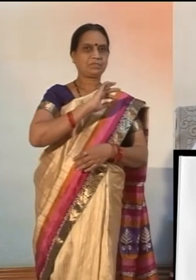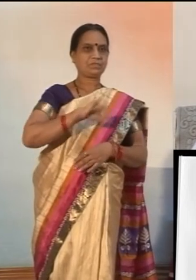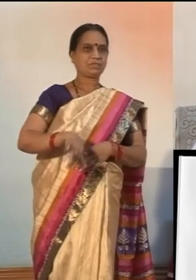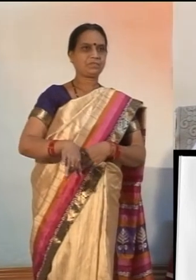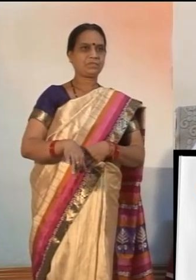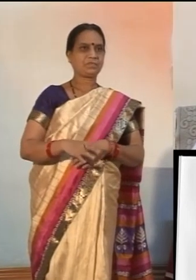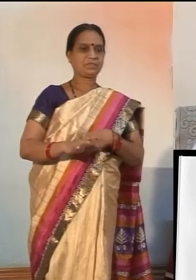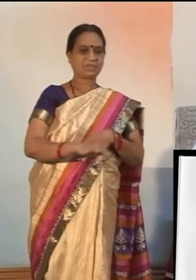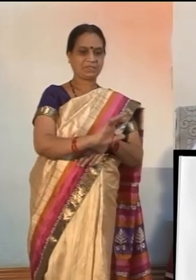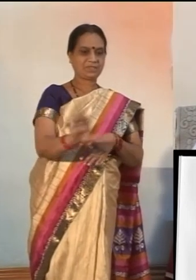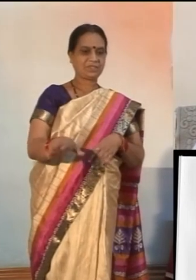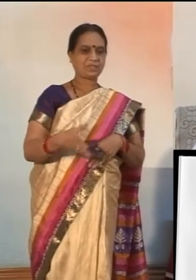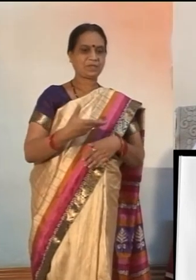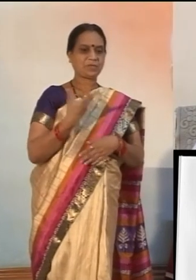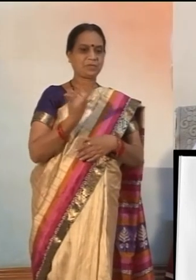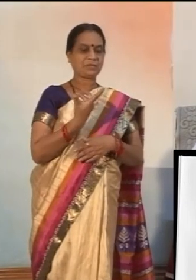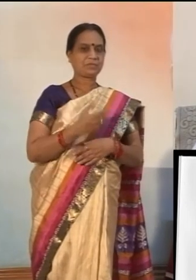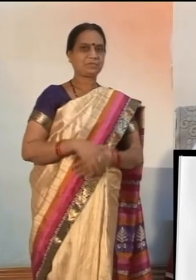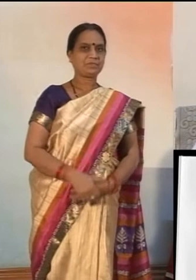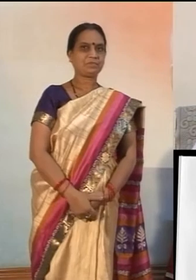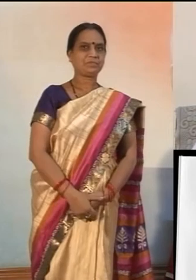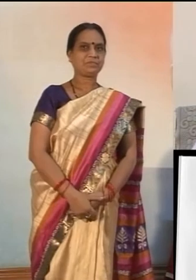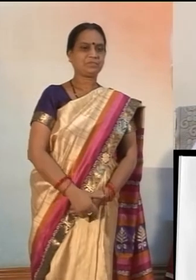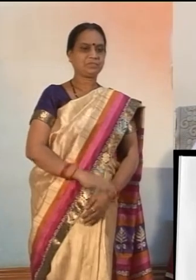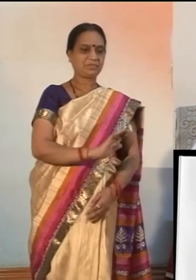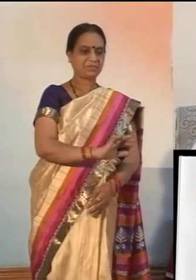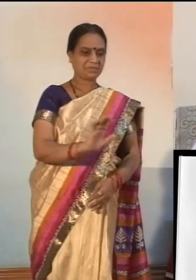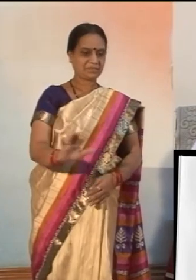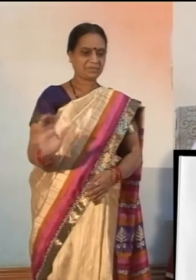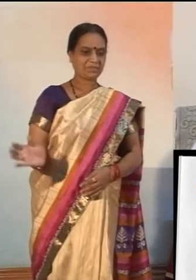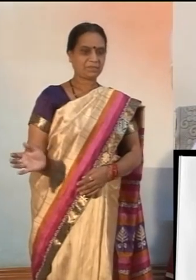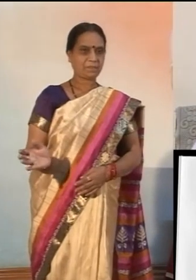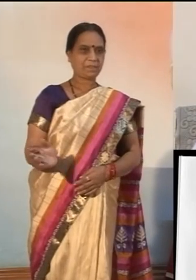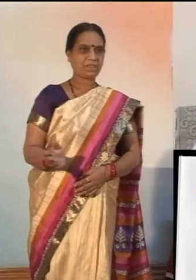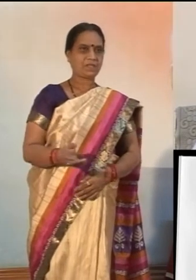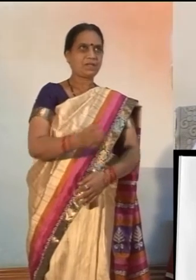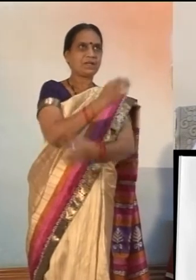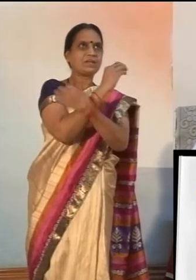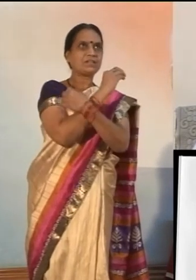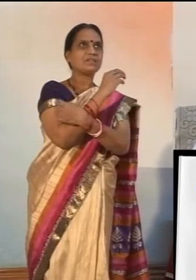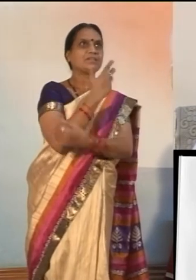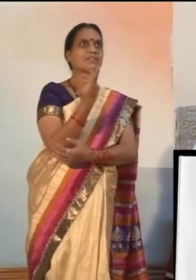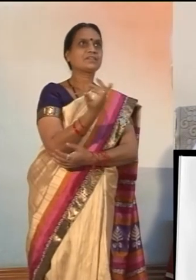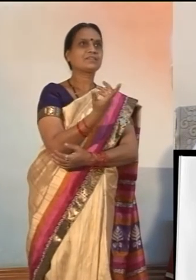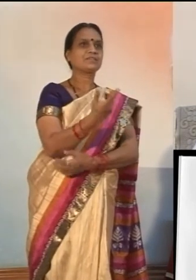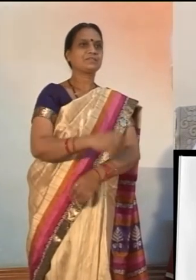उन बच्चों से पूछा कि बच्चे, हाथी कैसा है?